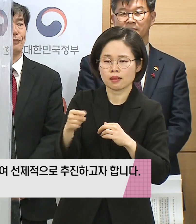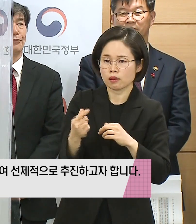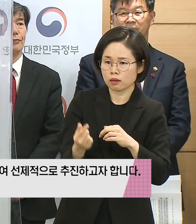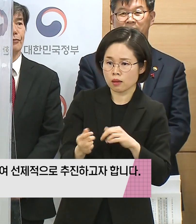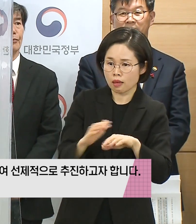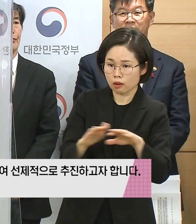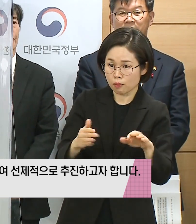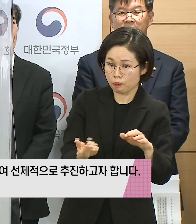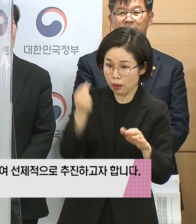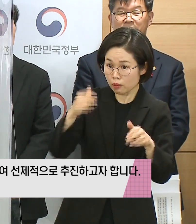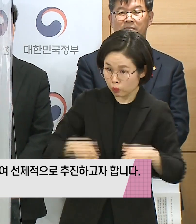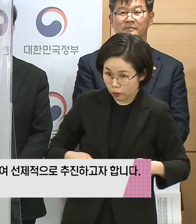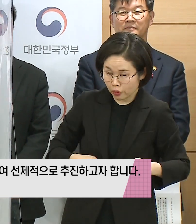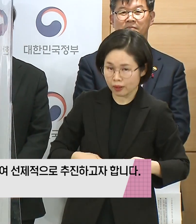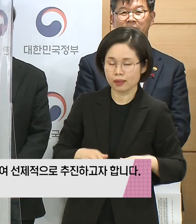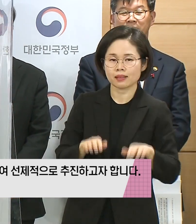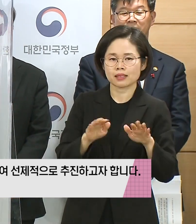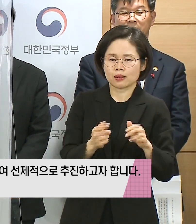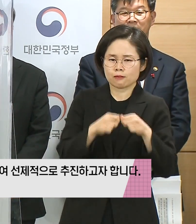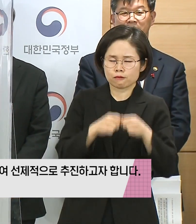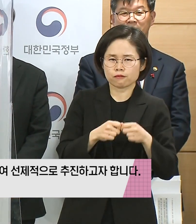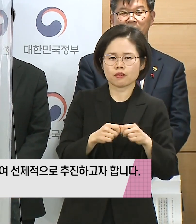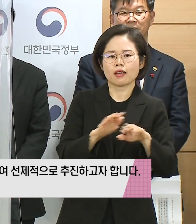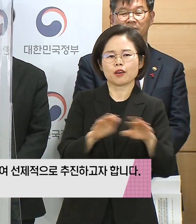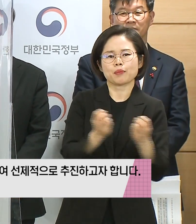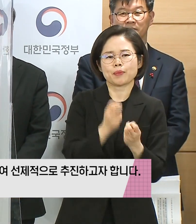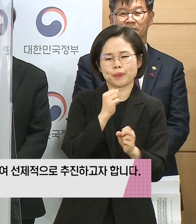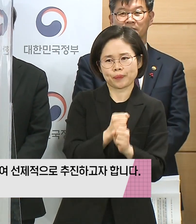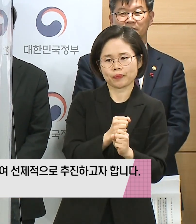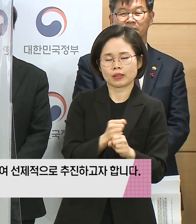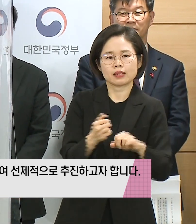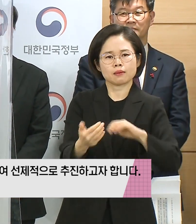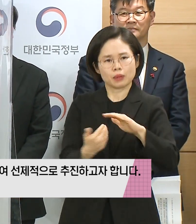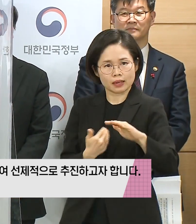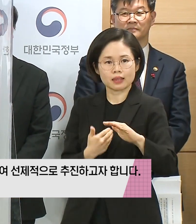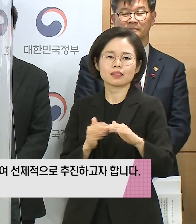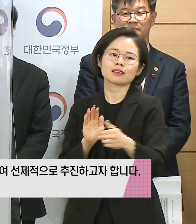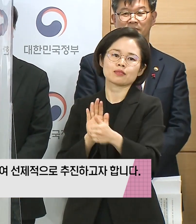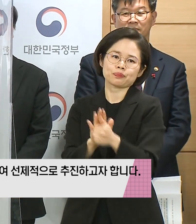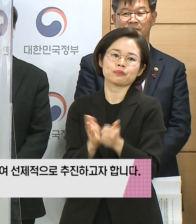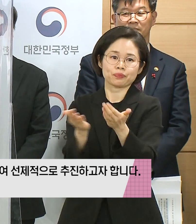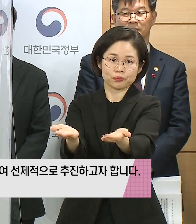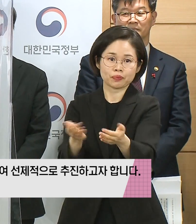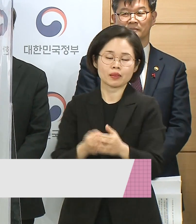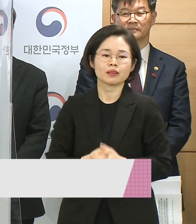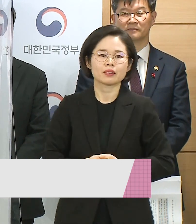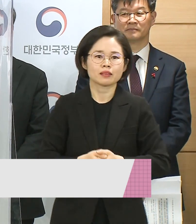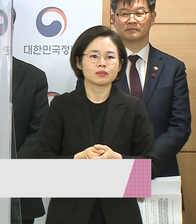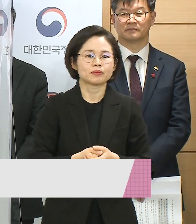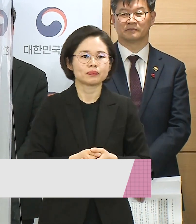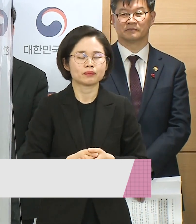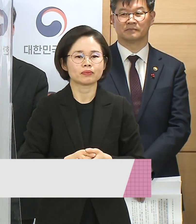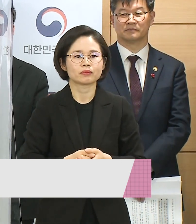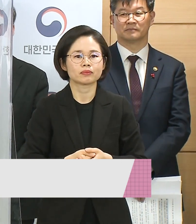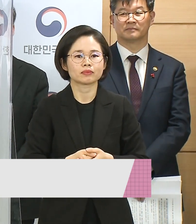시급한 과제들은 구체적인 방안을 마련하여 선제적으로 추진하고자 합니다.